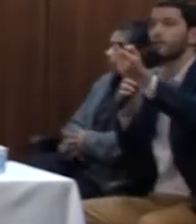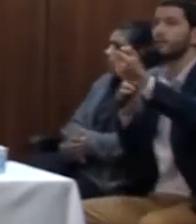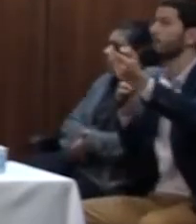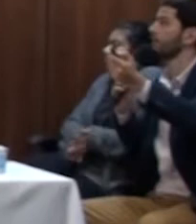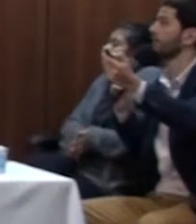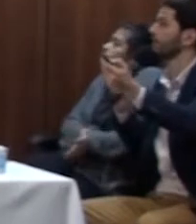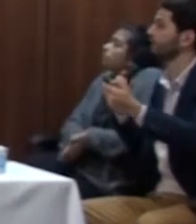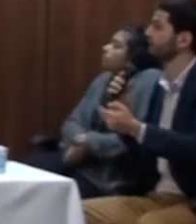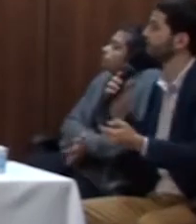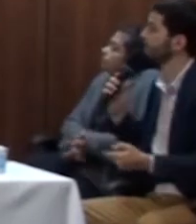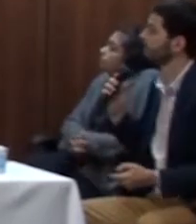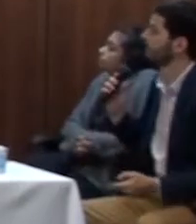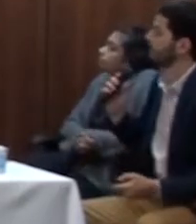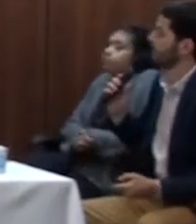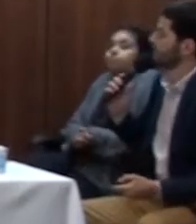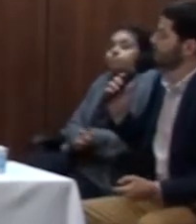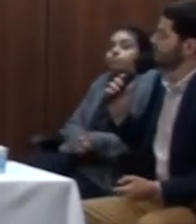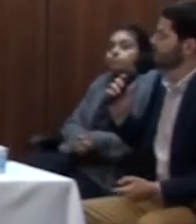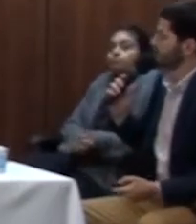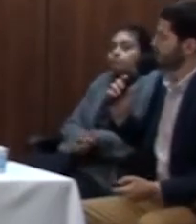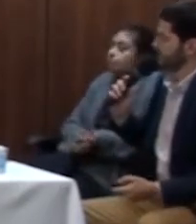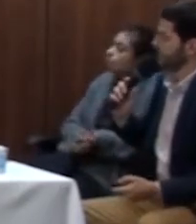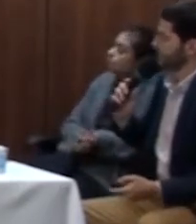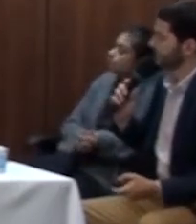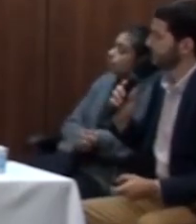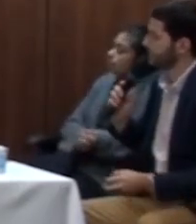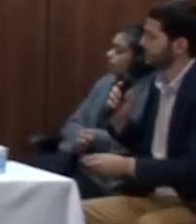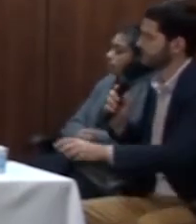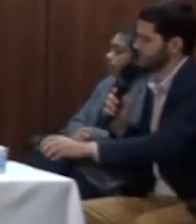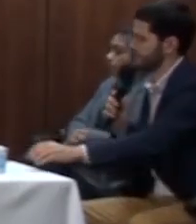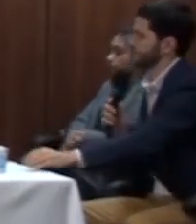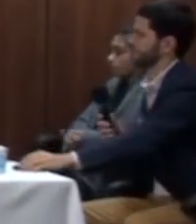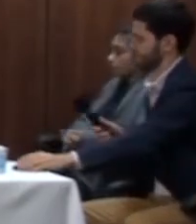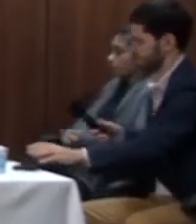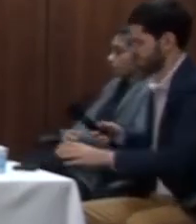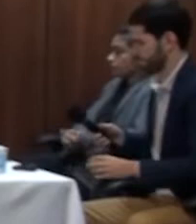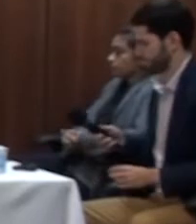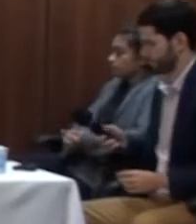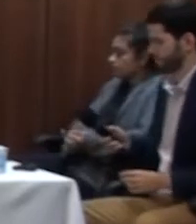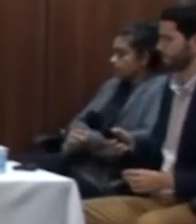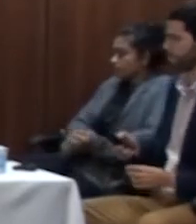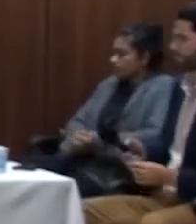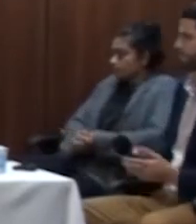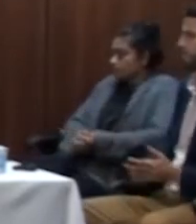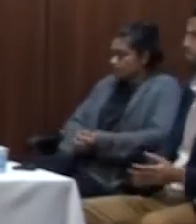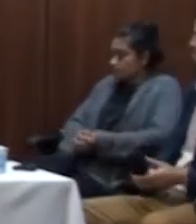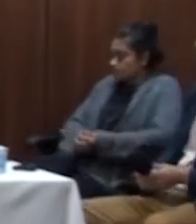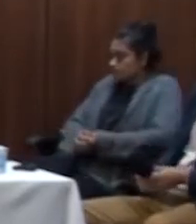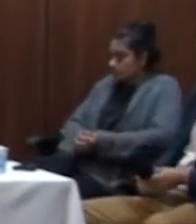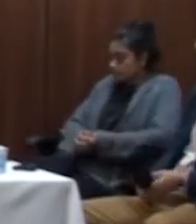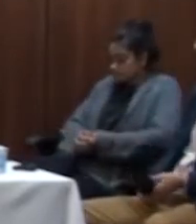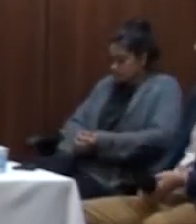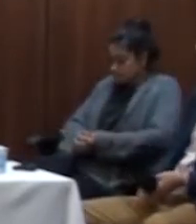Onde que é? Aqui. Você quer apresentar essa parte? Posso sim. Oi, boa noite a todas e